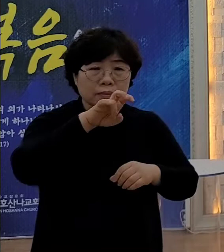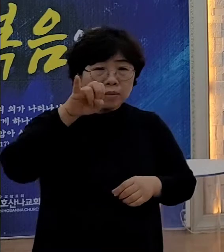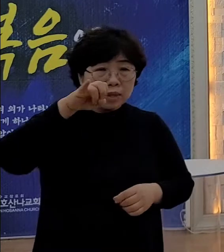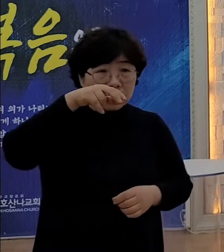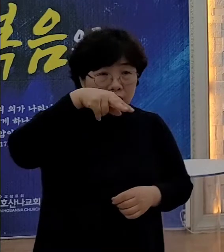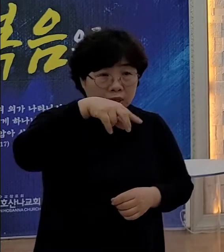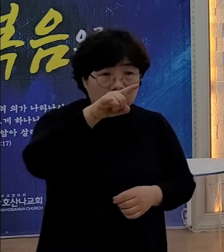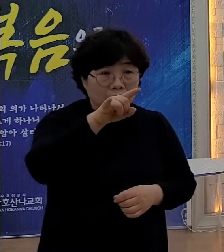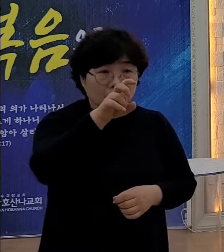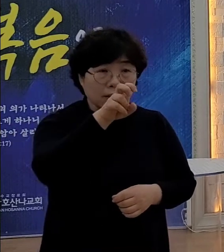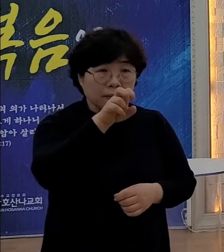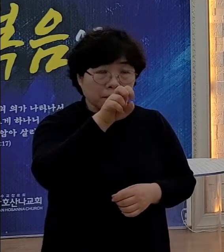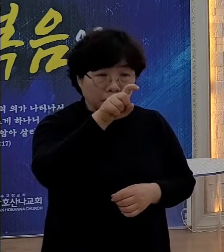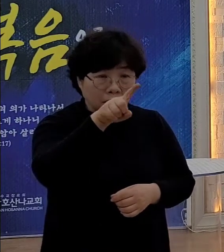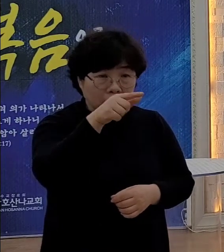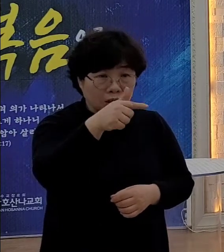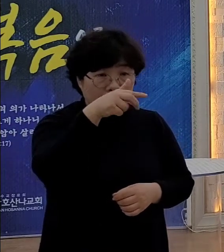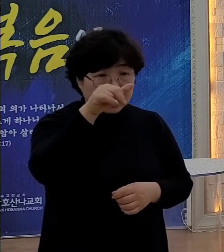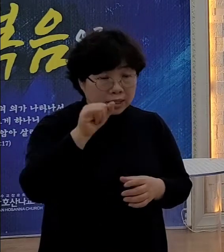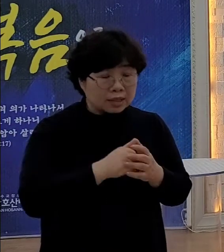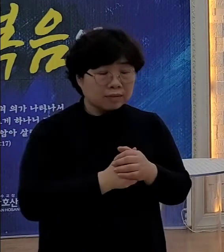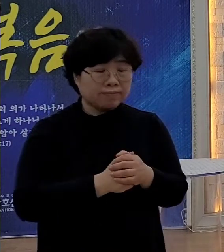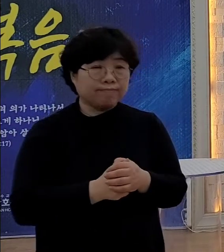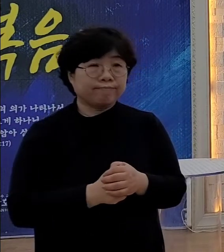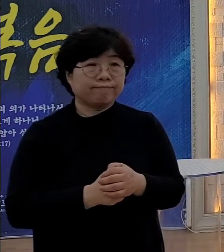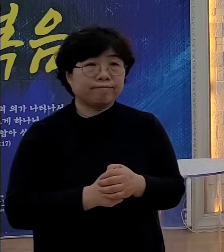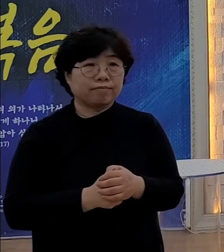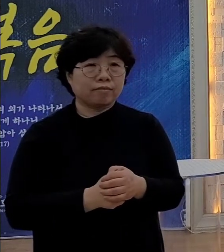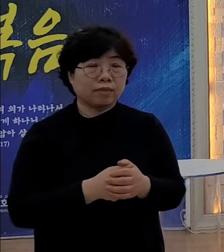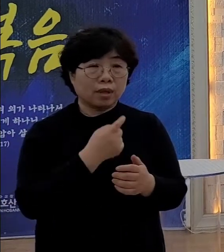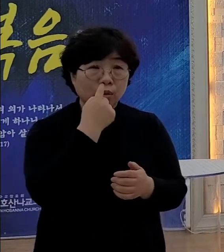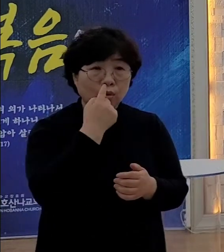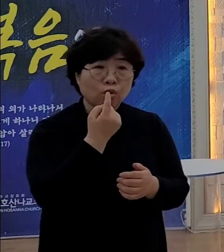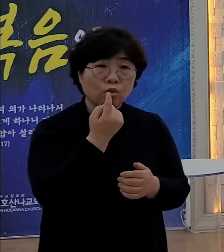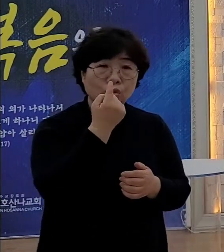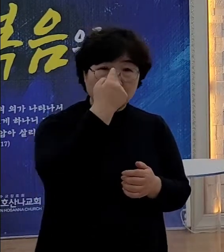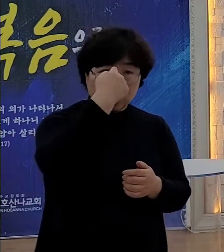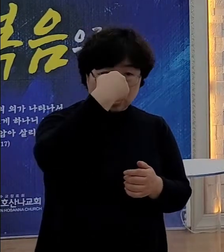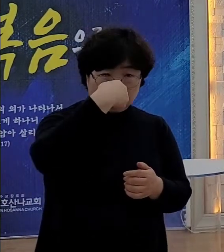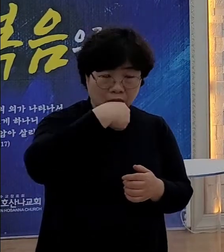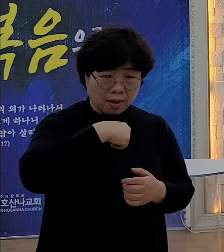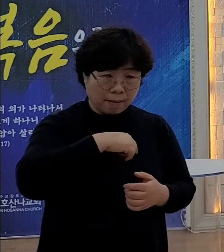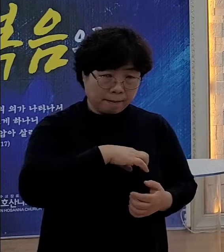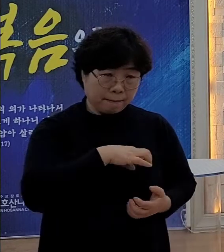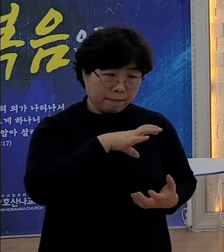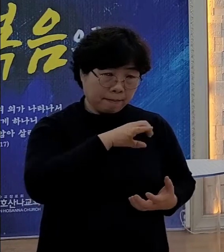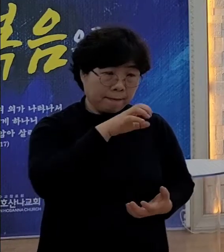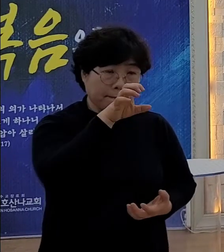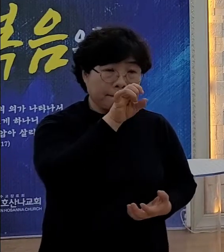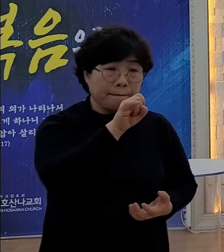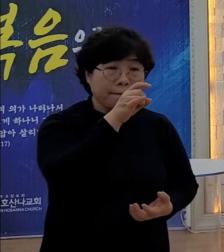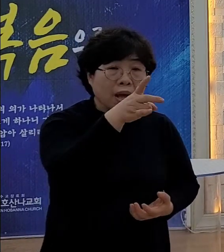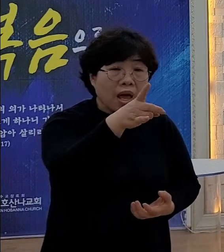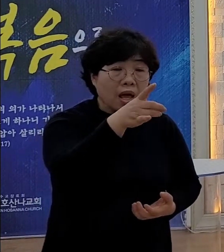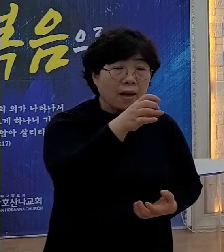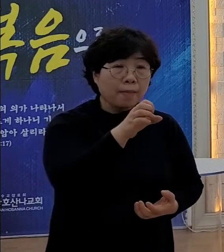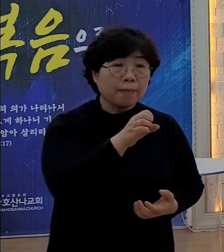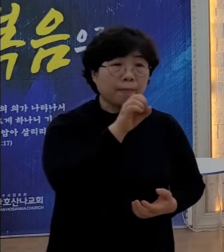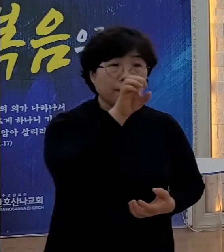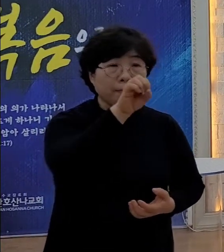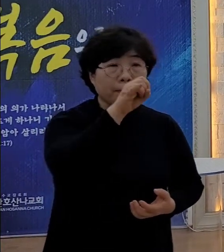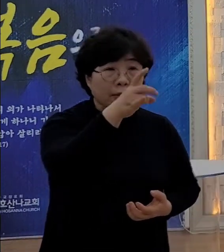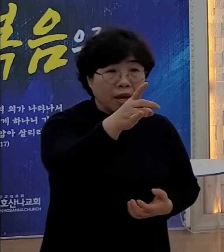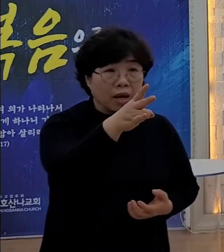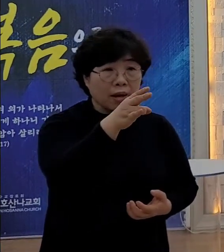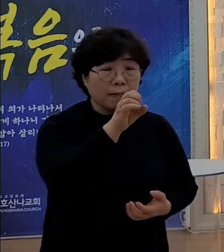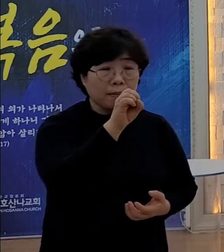말 그대로 초미입자예요. 그래서 이게 코로 들어가서 어디로 갑니까? 폐로 갑니다. 이 폐로 간